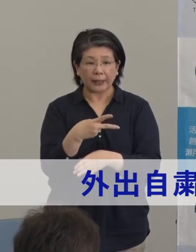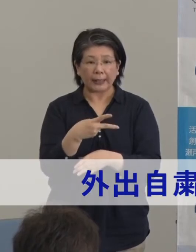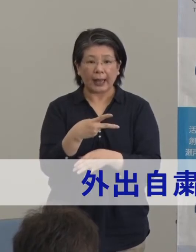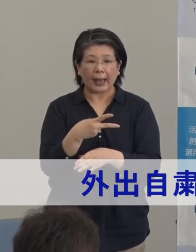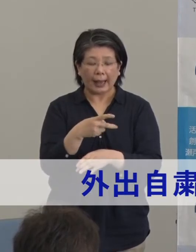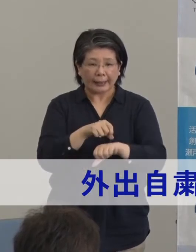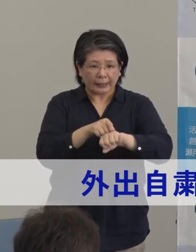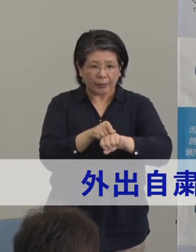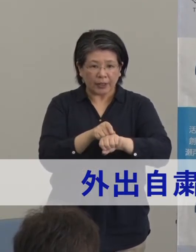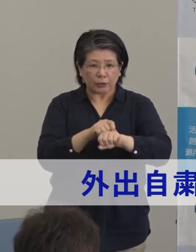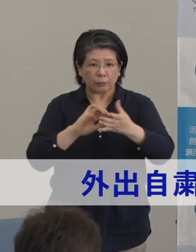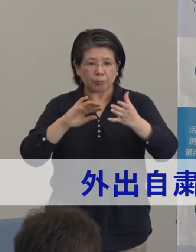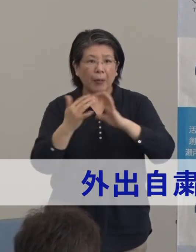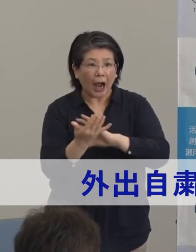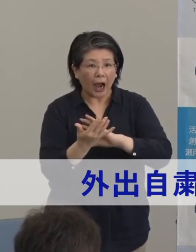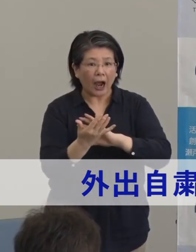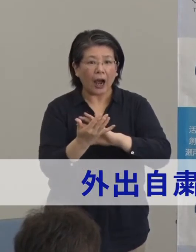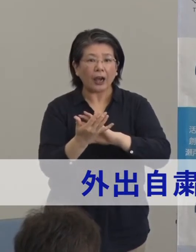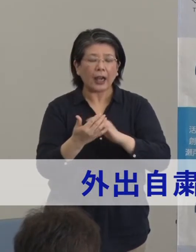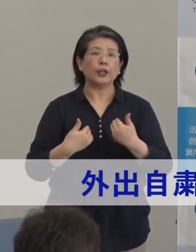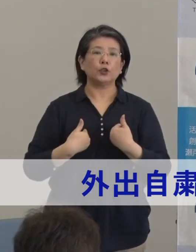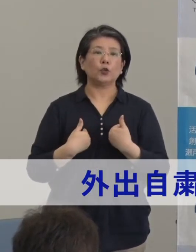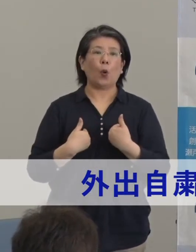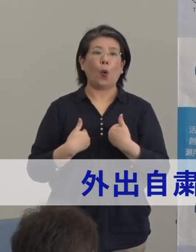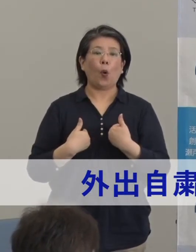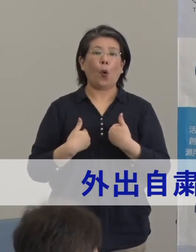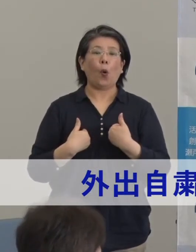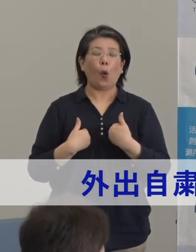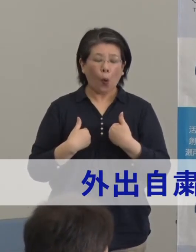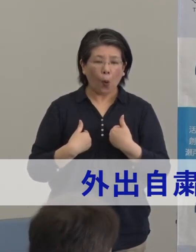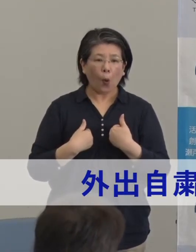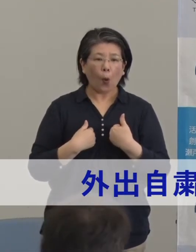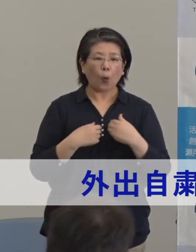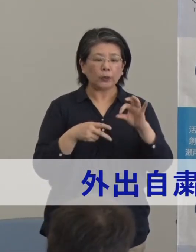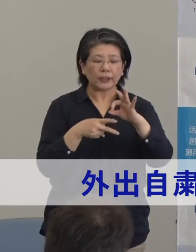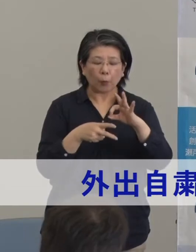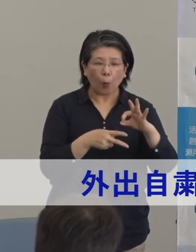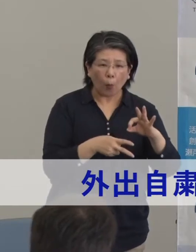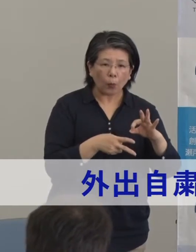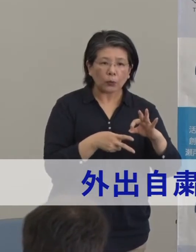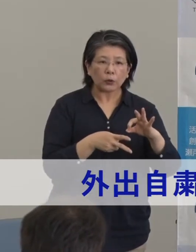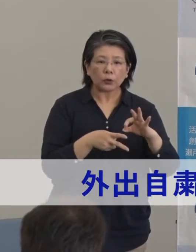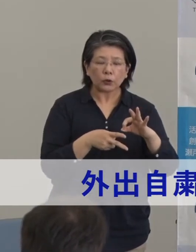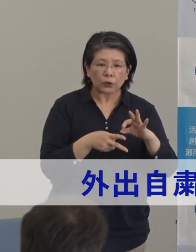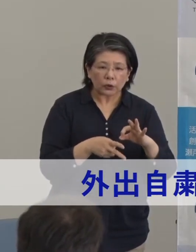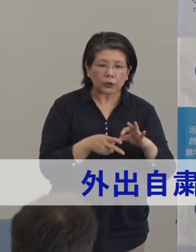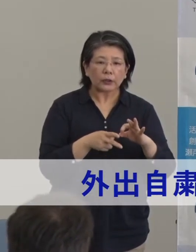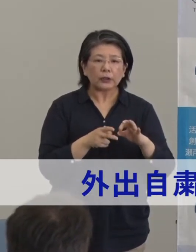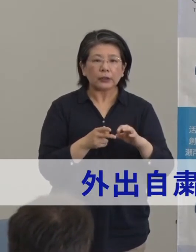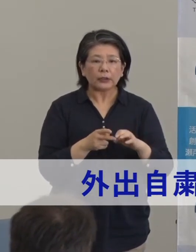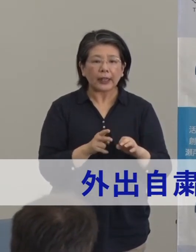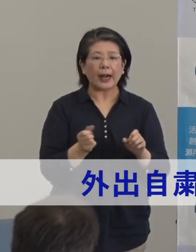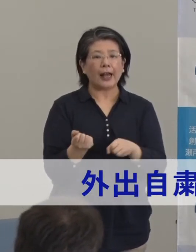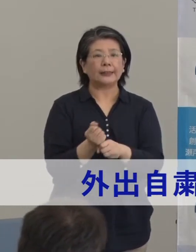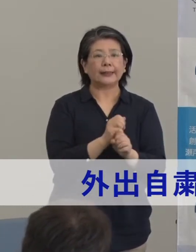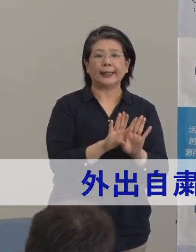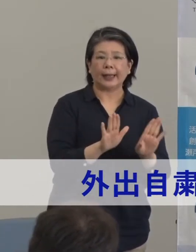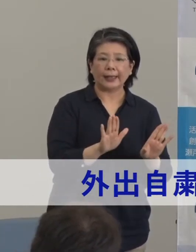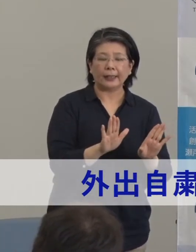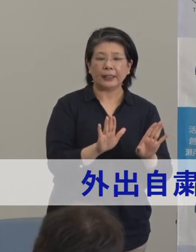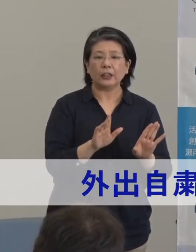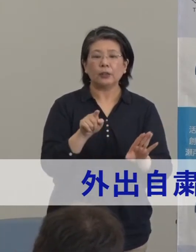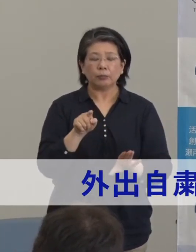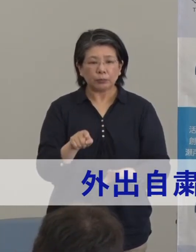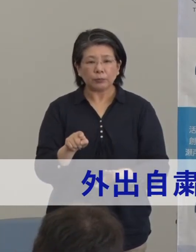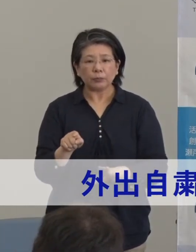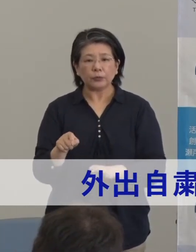まあ、そういう繰り返しになるんではないですかね。まあ、専門家ないのでよく分かりませんが、また秋とか冬に第2波第